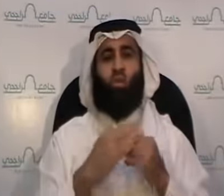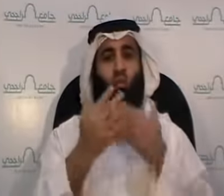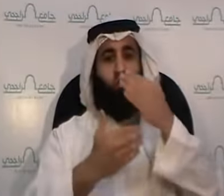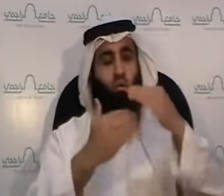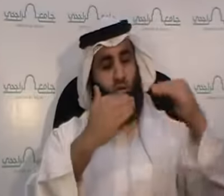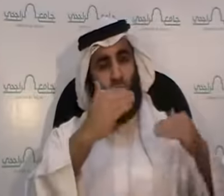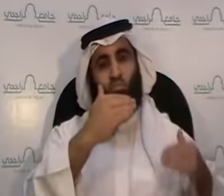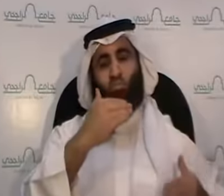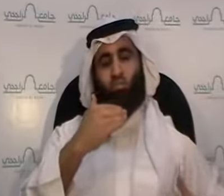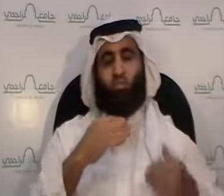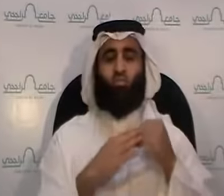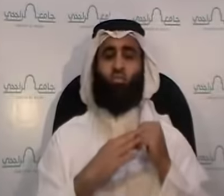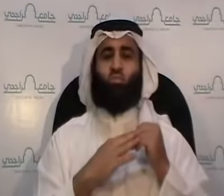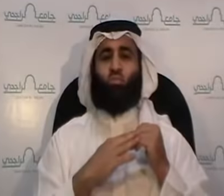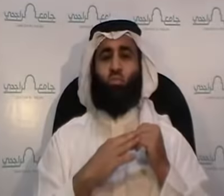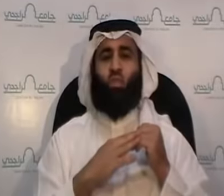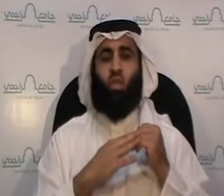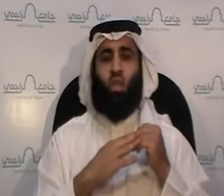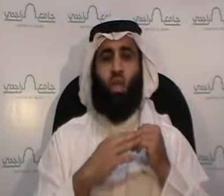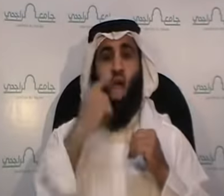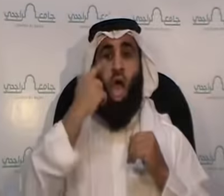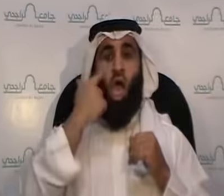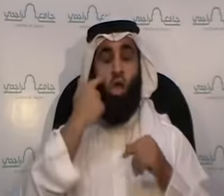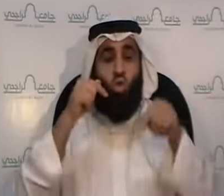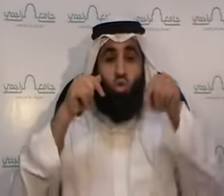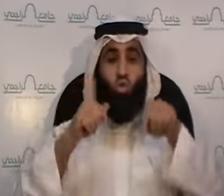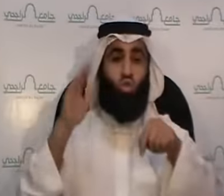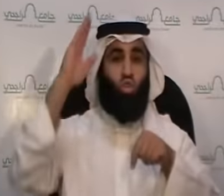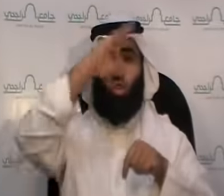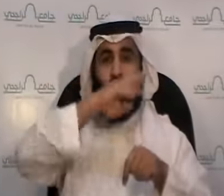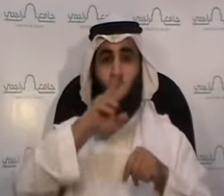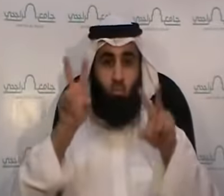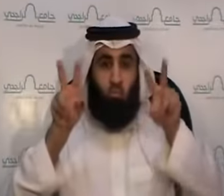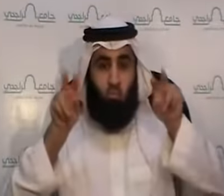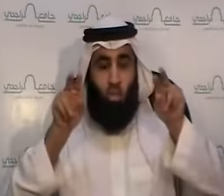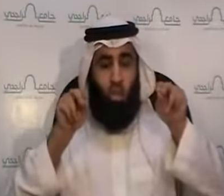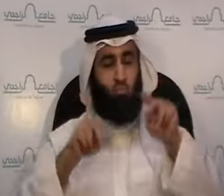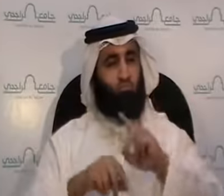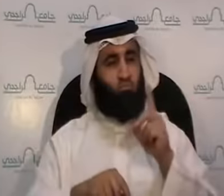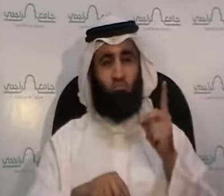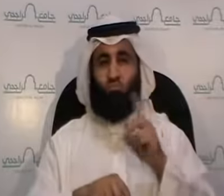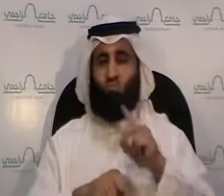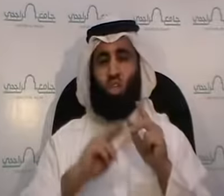وشتان ما بين الدنيا والآخرة، وما بين النار والجنة.